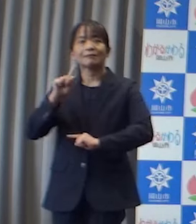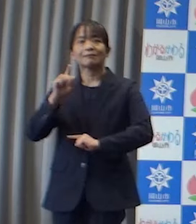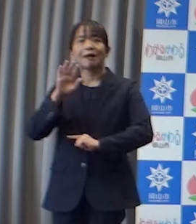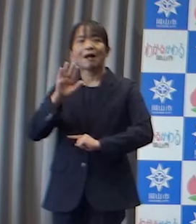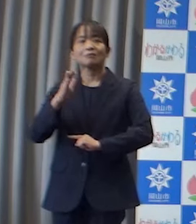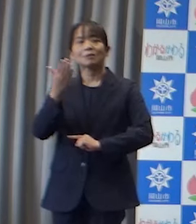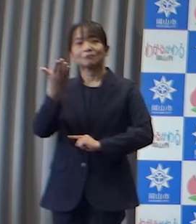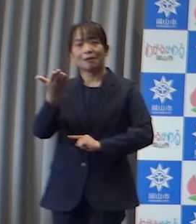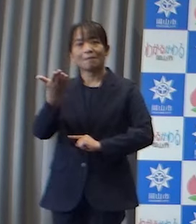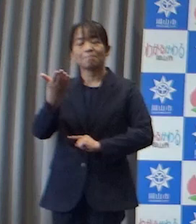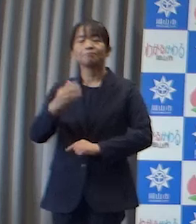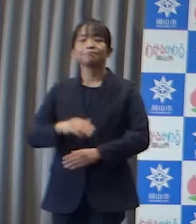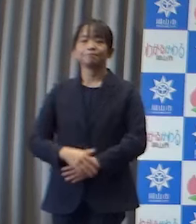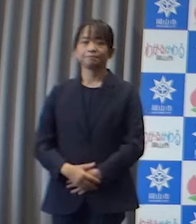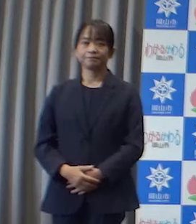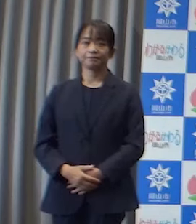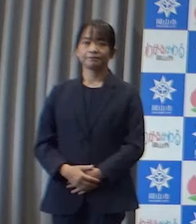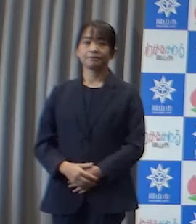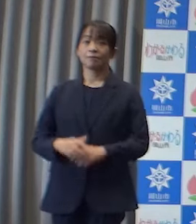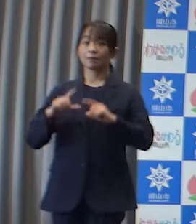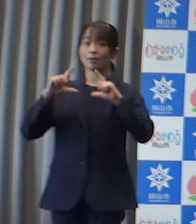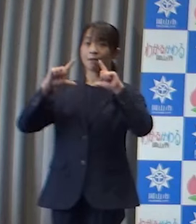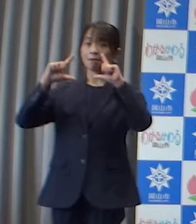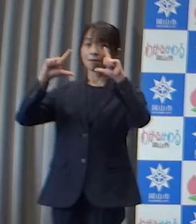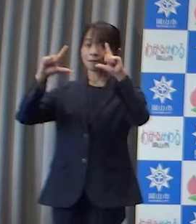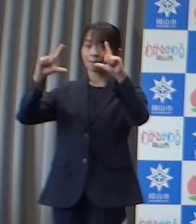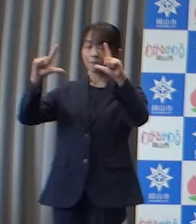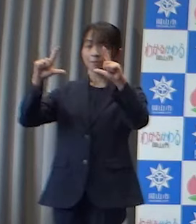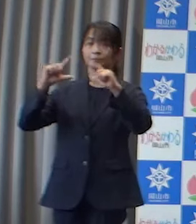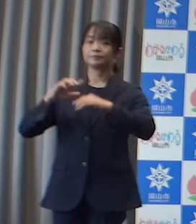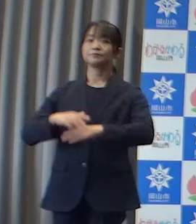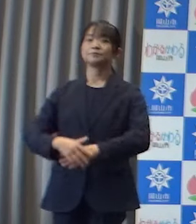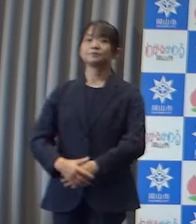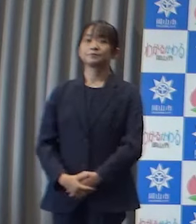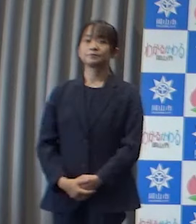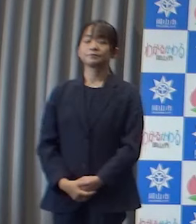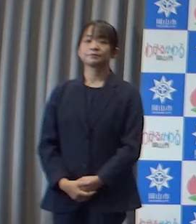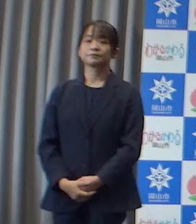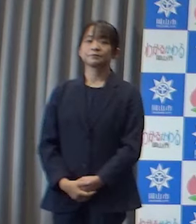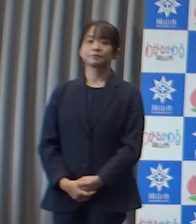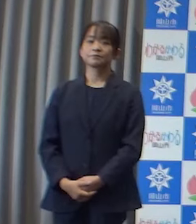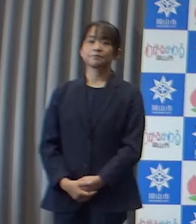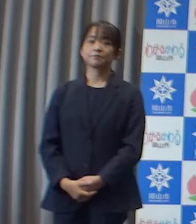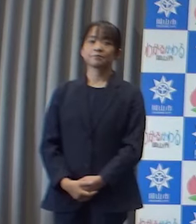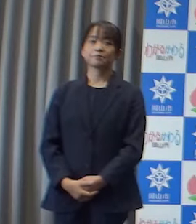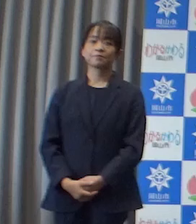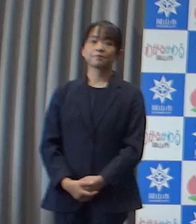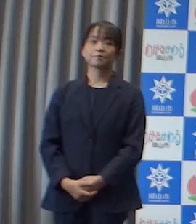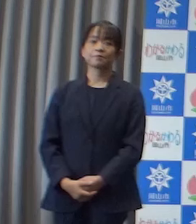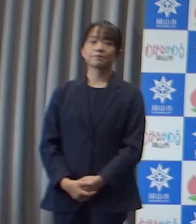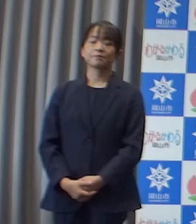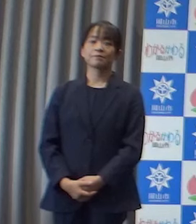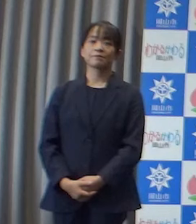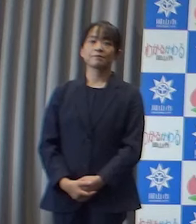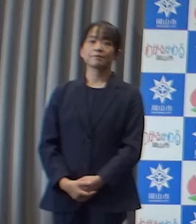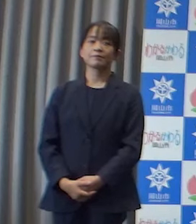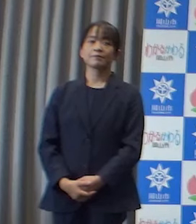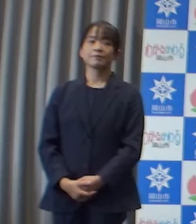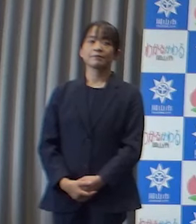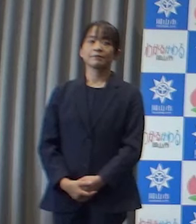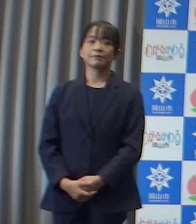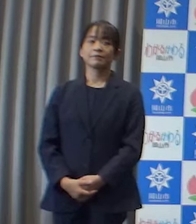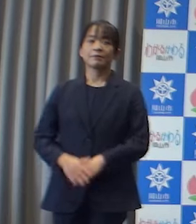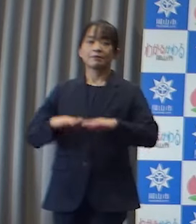まあ、先ほど最初にお答えしましたけど、まあ、今お互